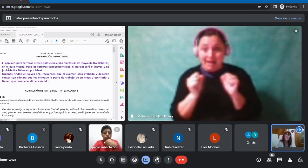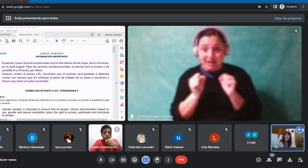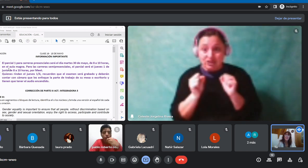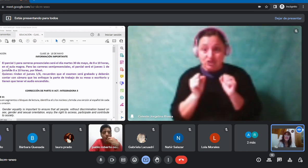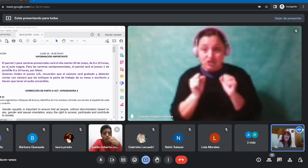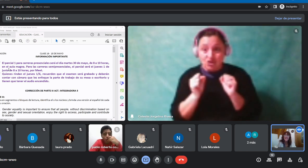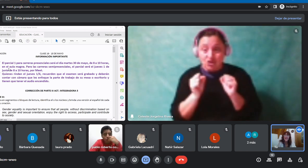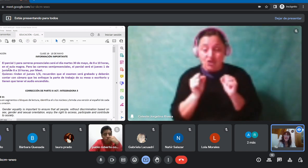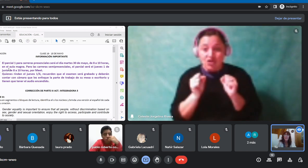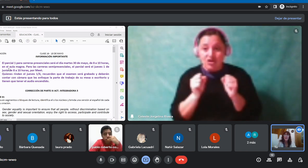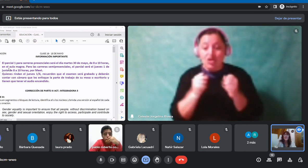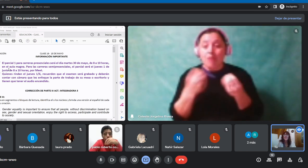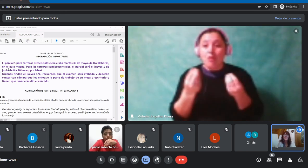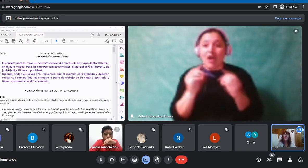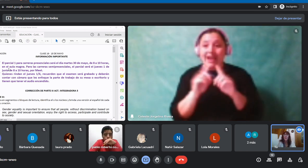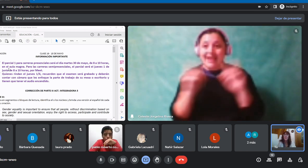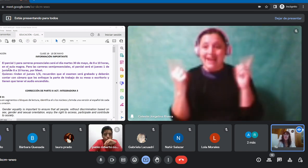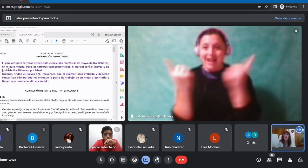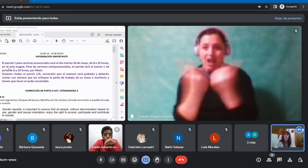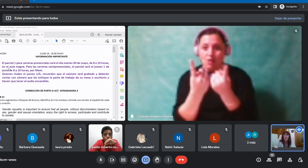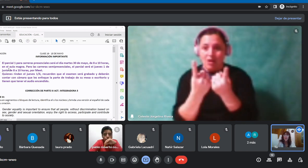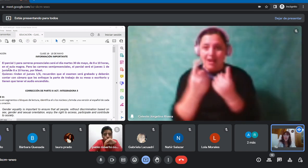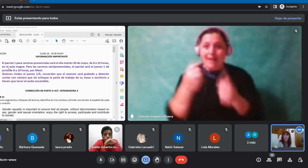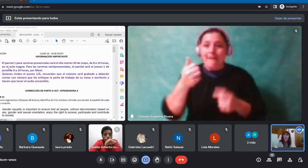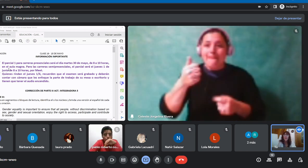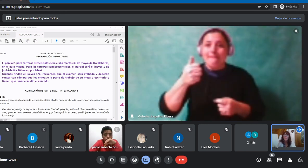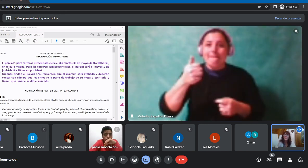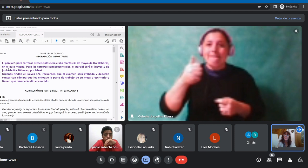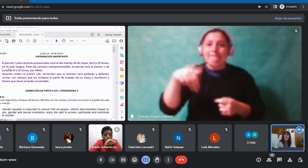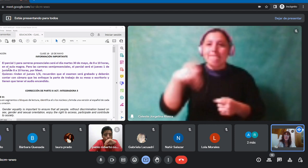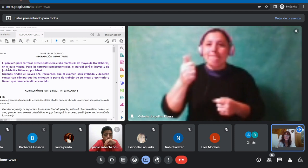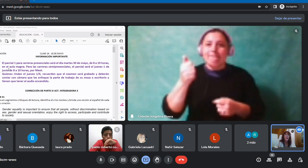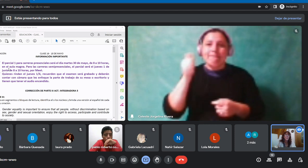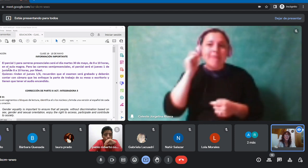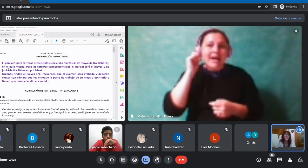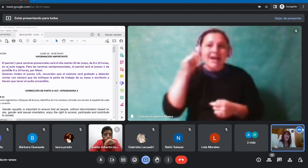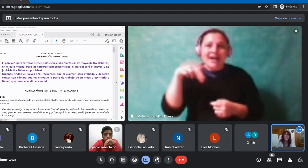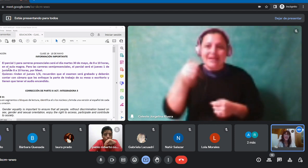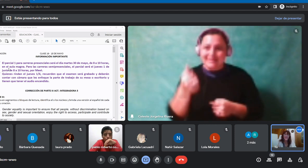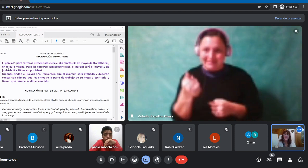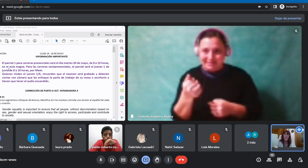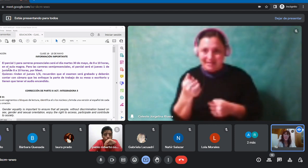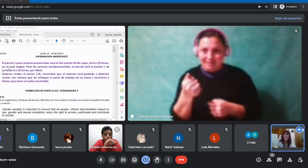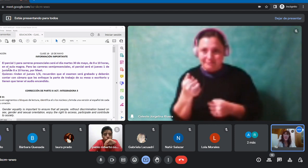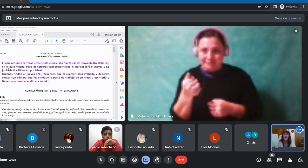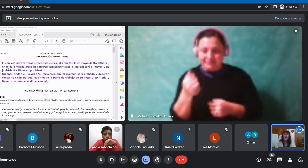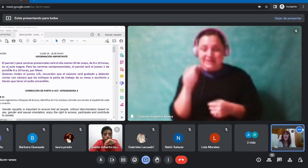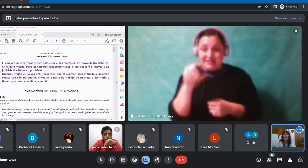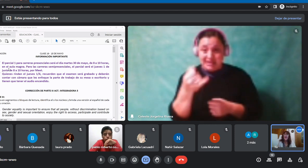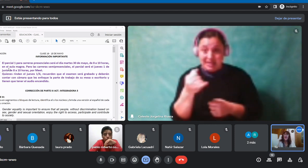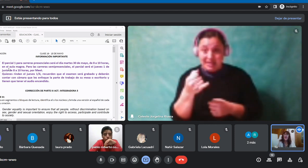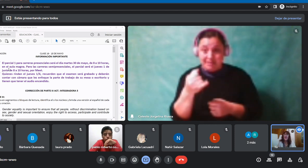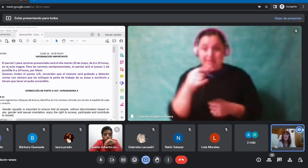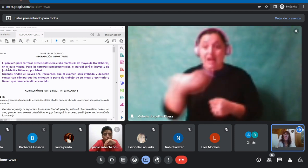carreras semipresenciales el parcial será el jueves 1 de junio de 8 a 10 horas por Meet, ¿sí?